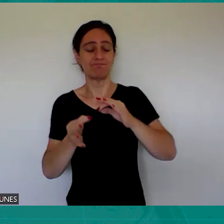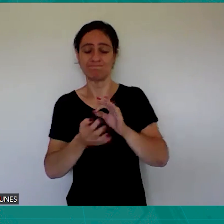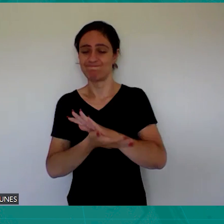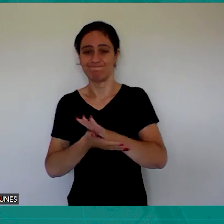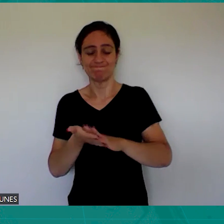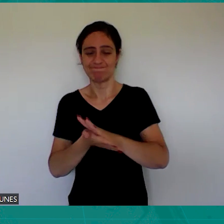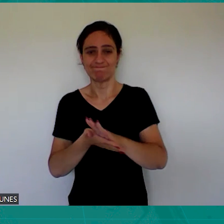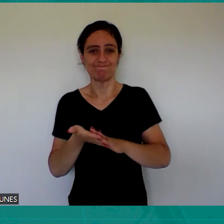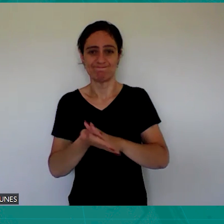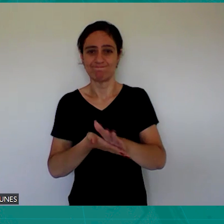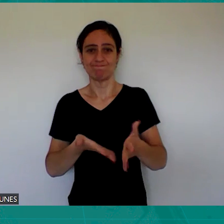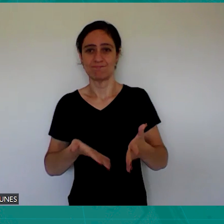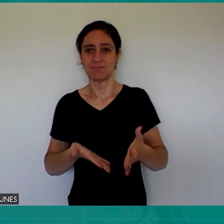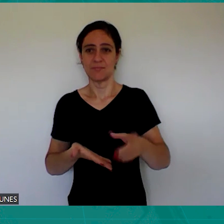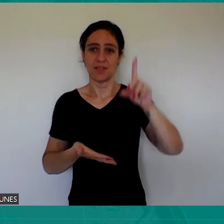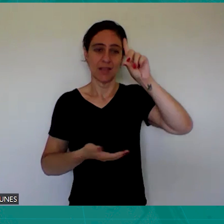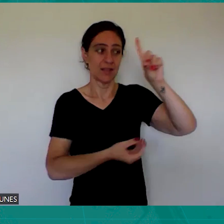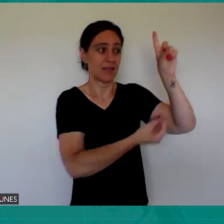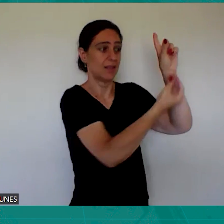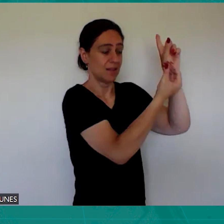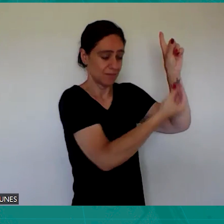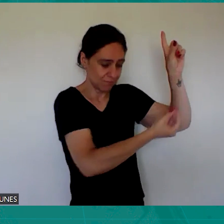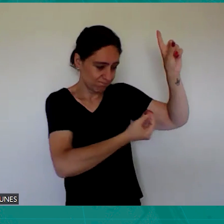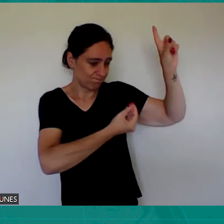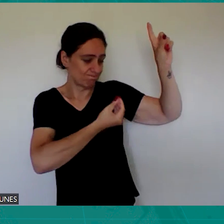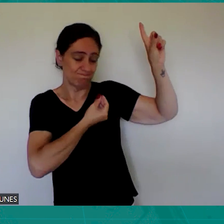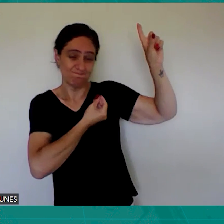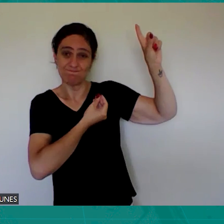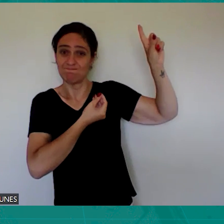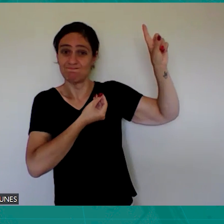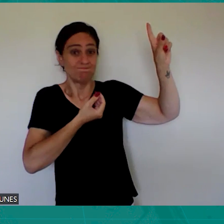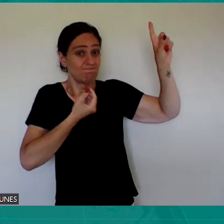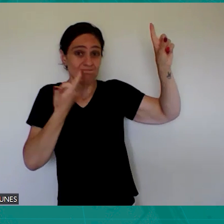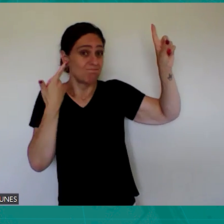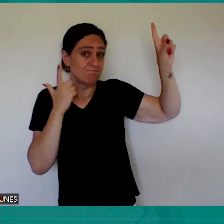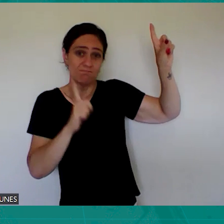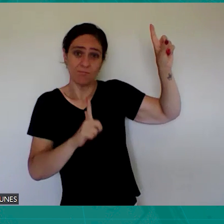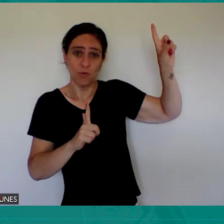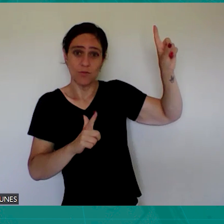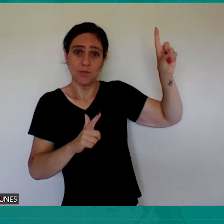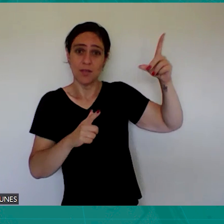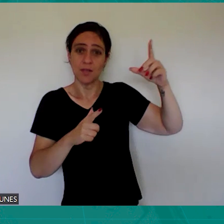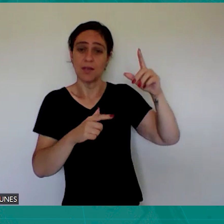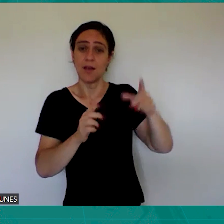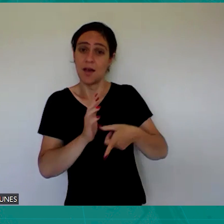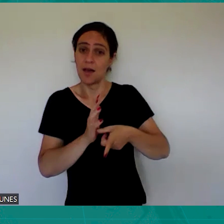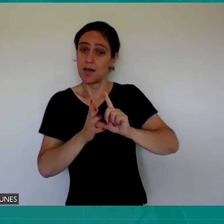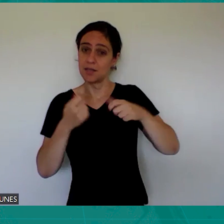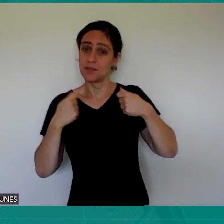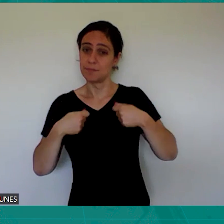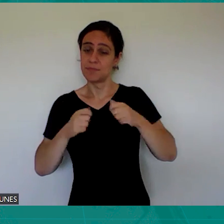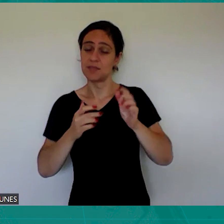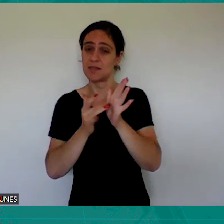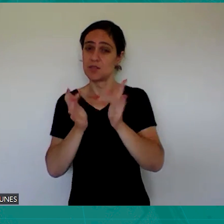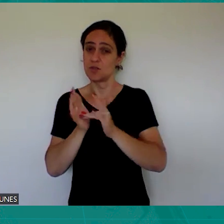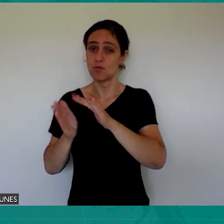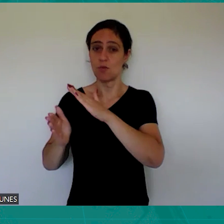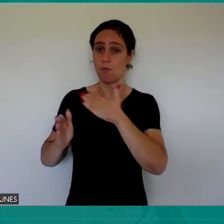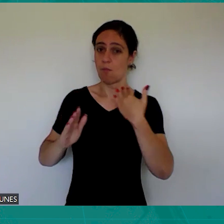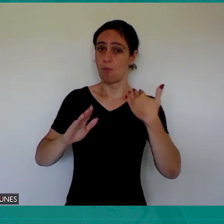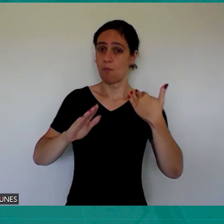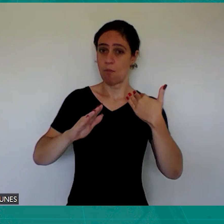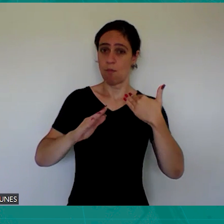a vida eterna se Jesus não tivesse morrido e ressuscitado e se tornasse o Espírito